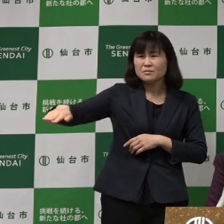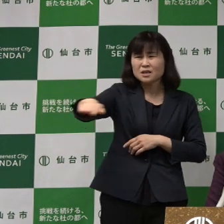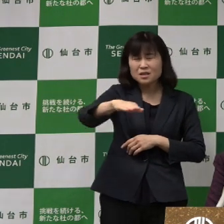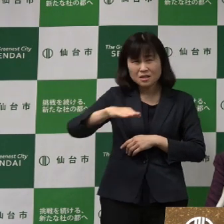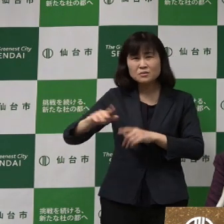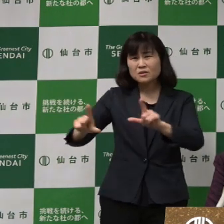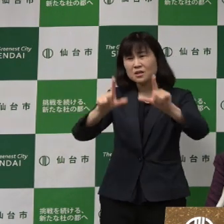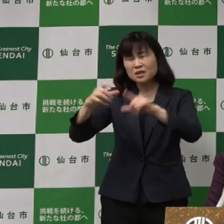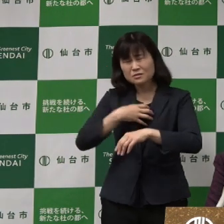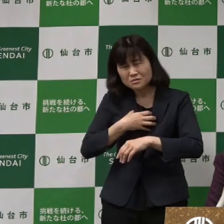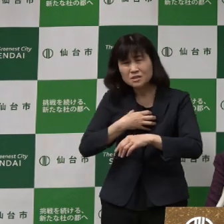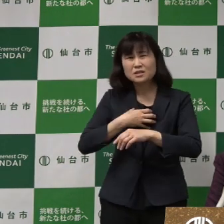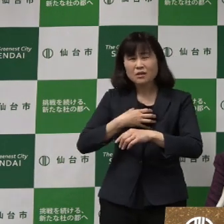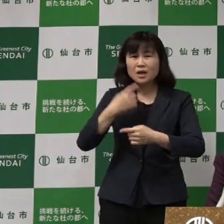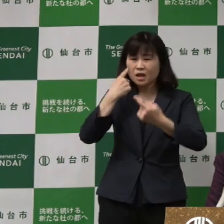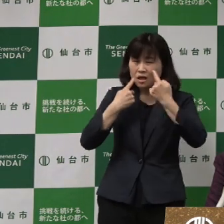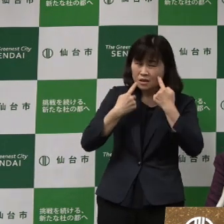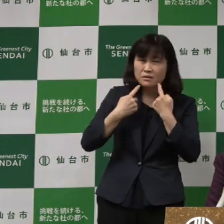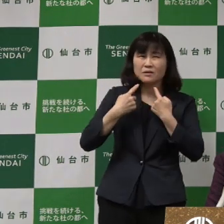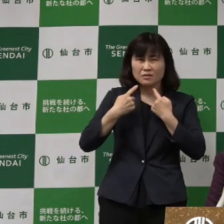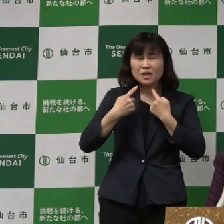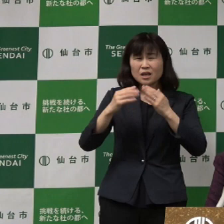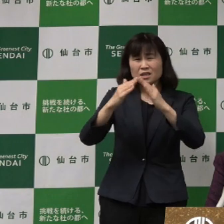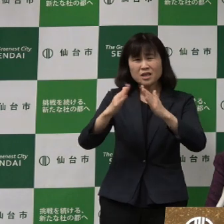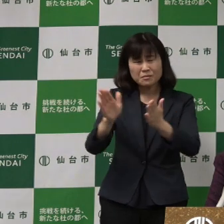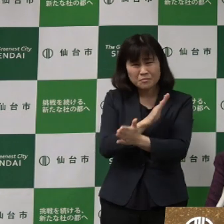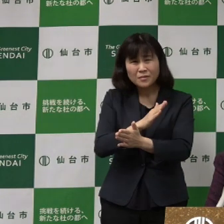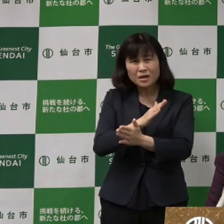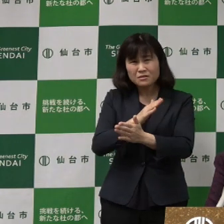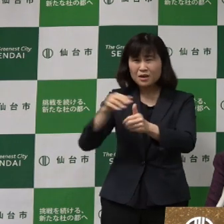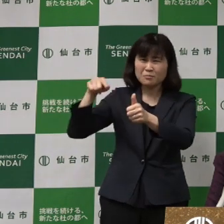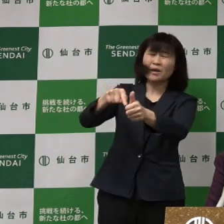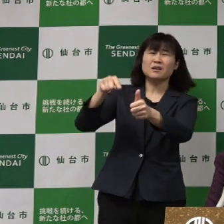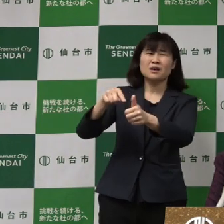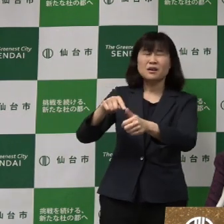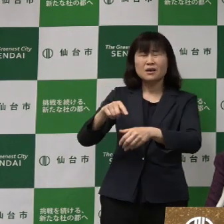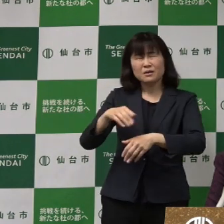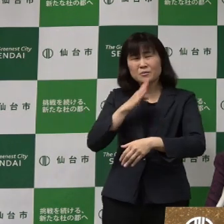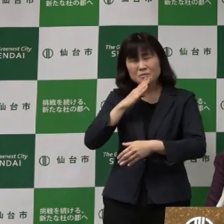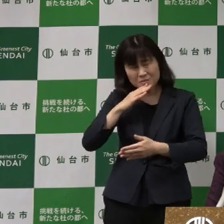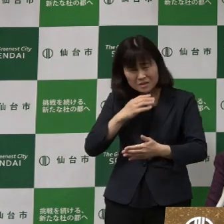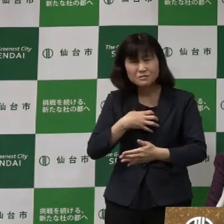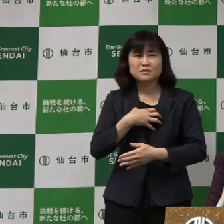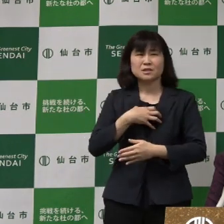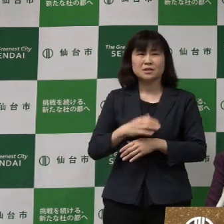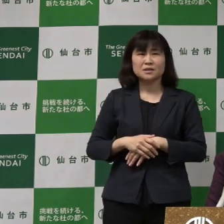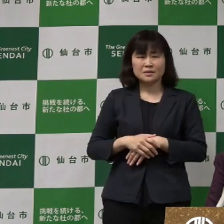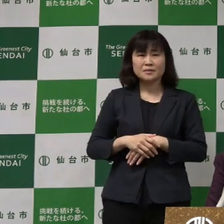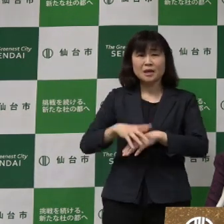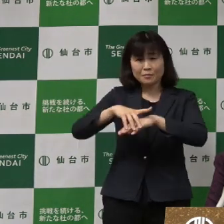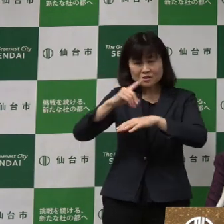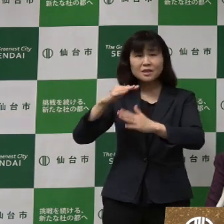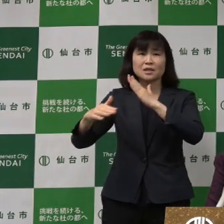ても胸が締め付けられる思いであります。一刻も早く 停戦が、そ